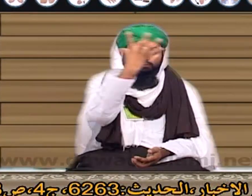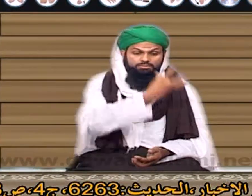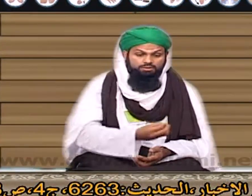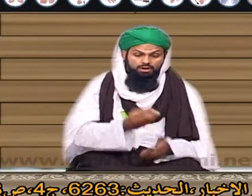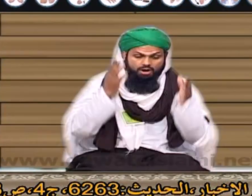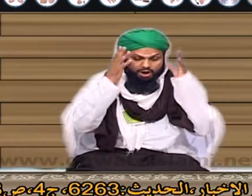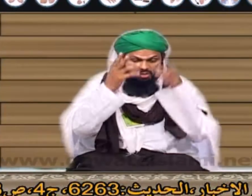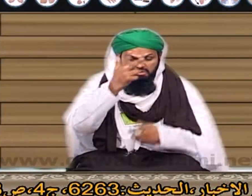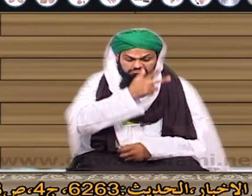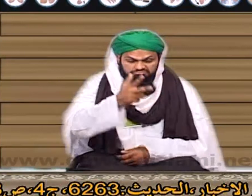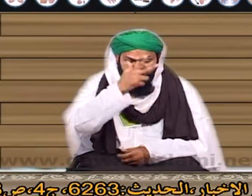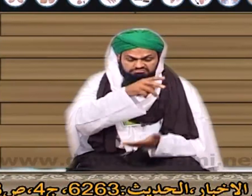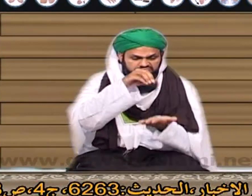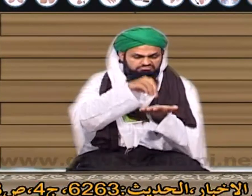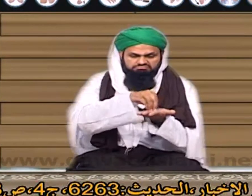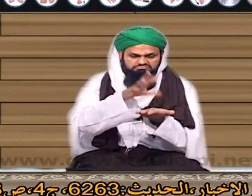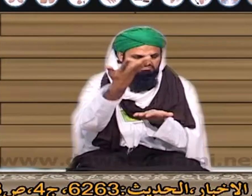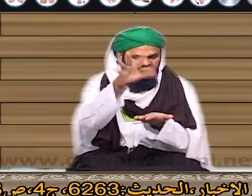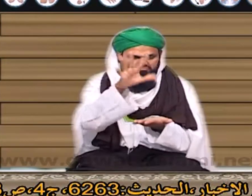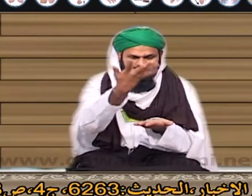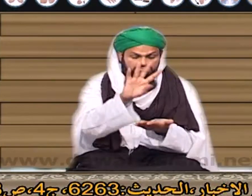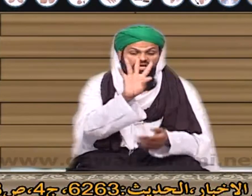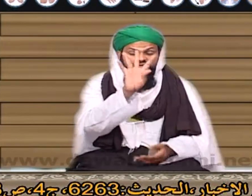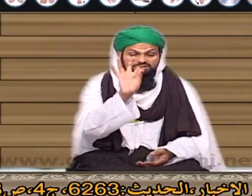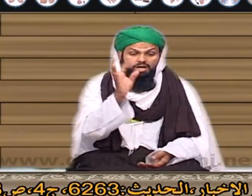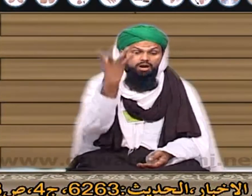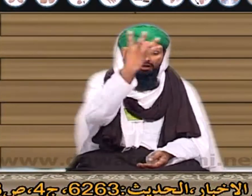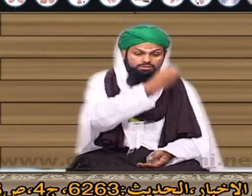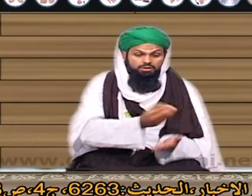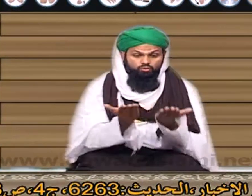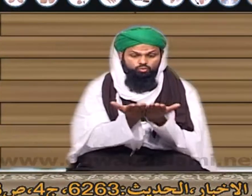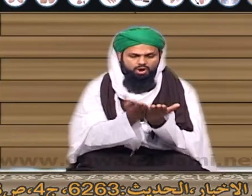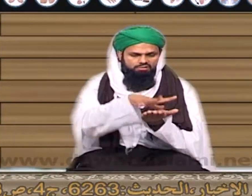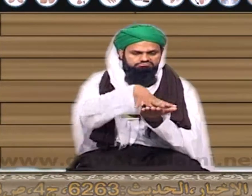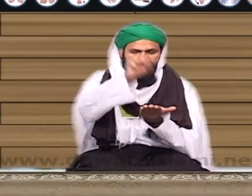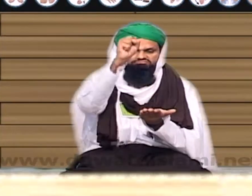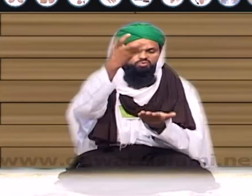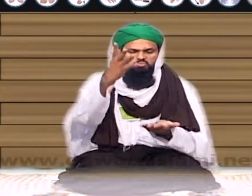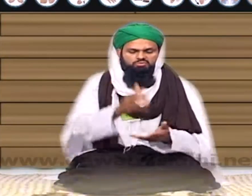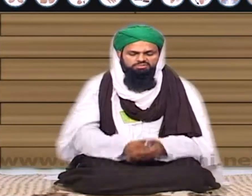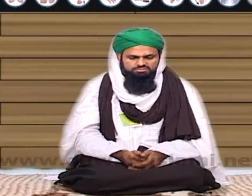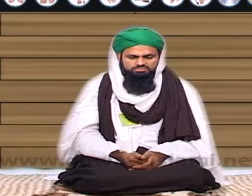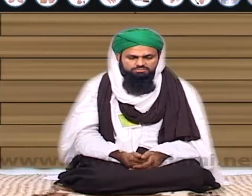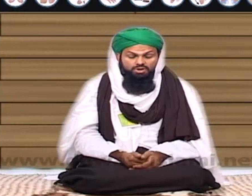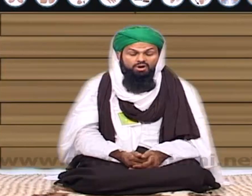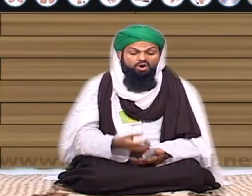عبادت برباد ہو جاتی، 40 دن تک اس کی کوئی دعا قبول نہیں ہوتی، اور جب تک